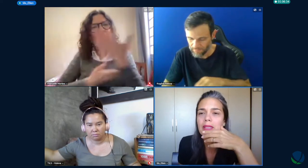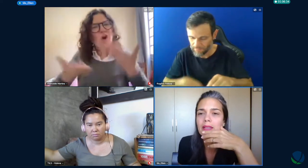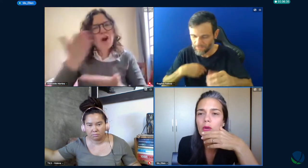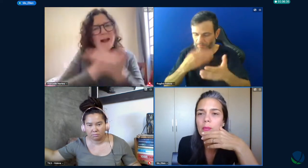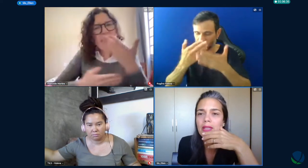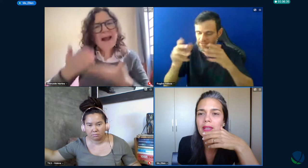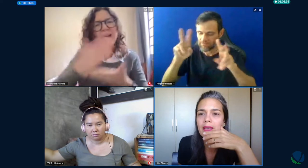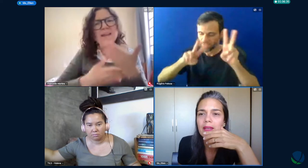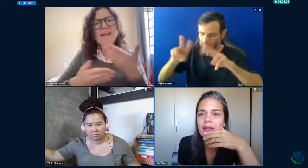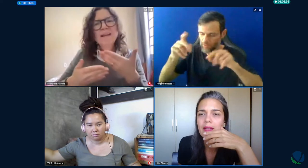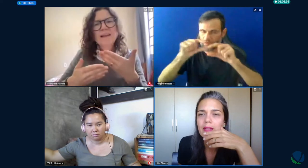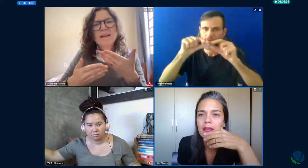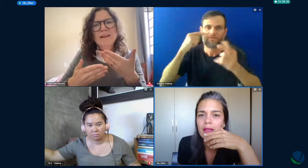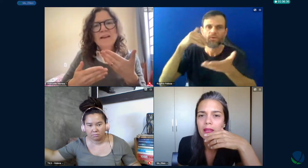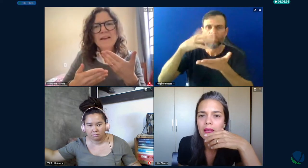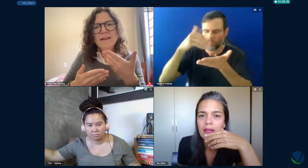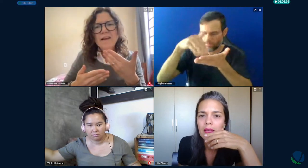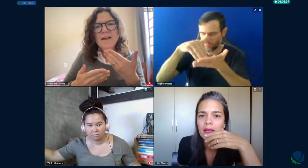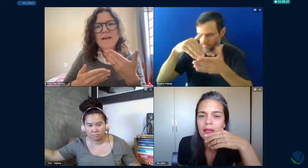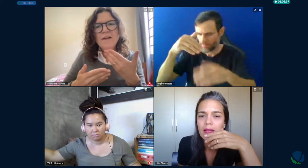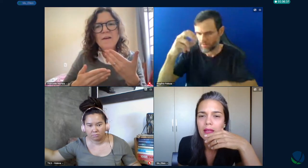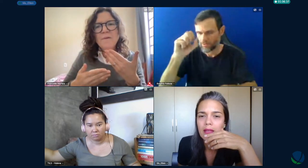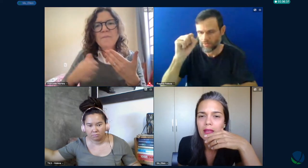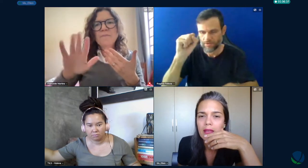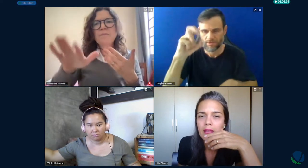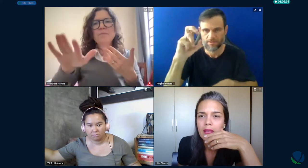claro para mim compreender.